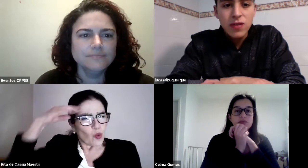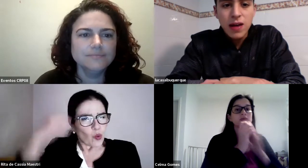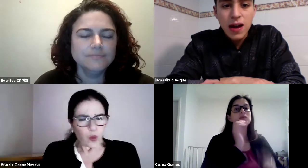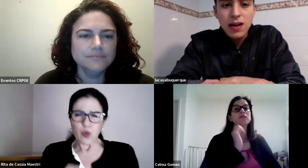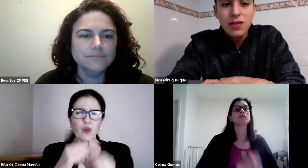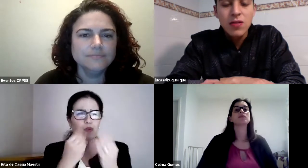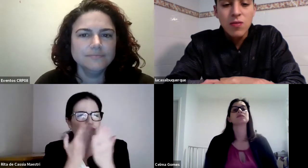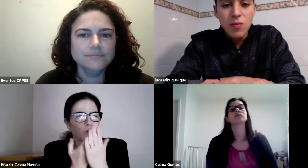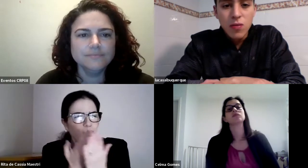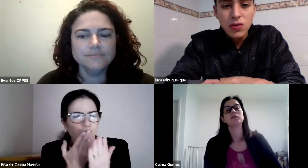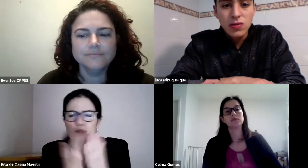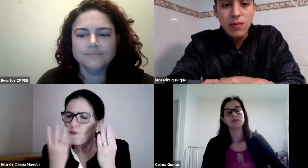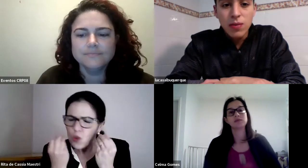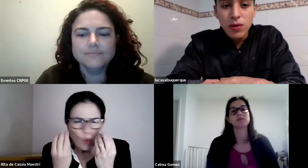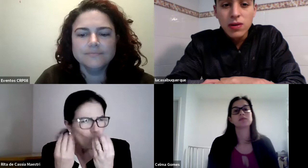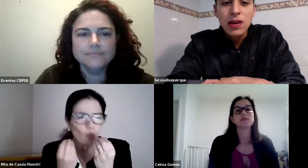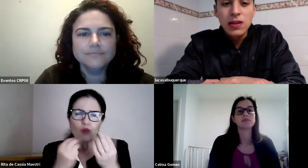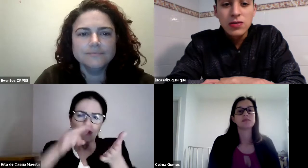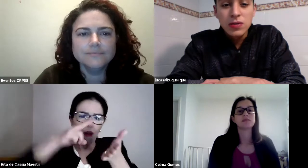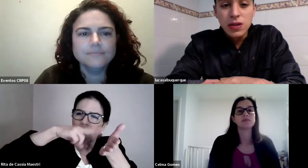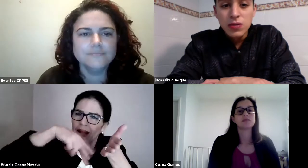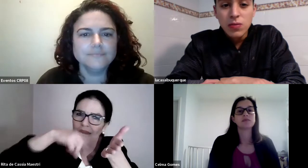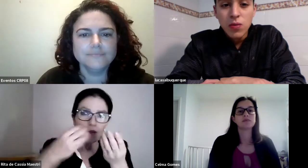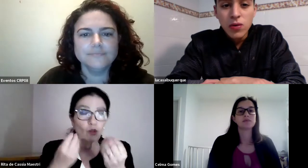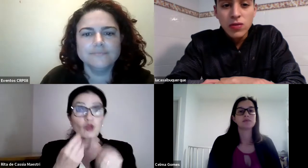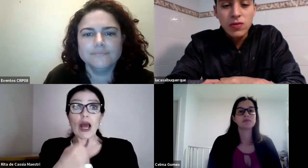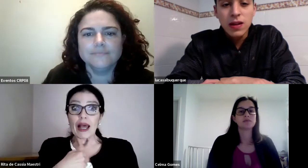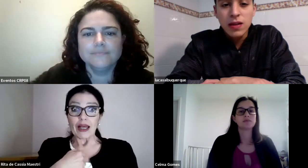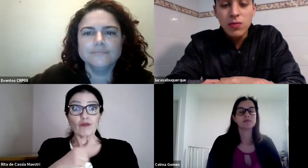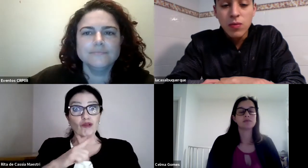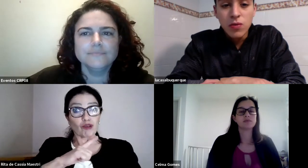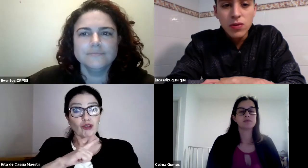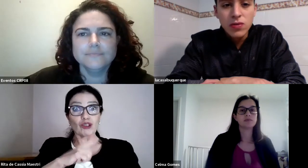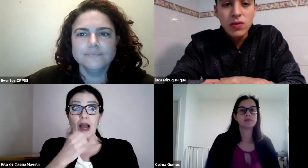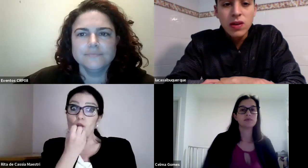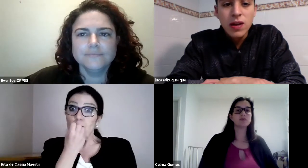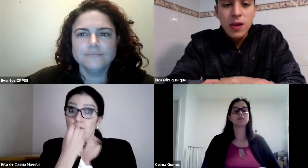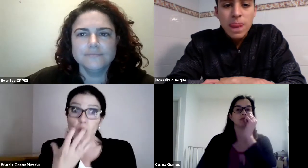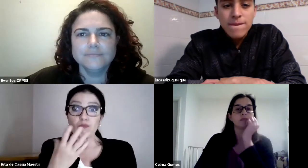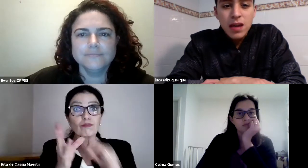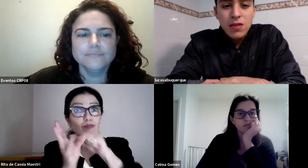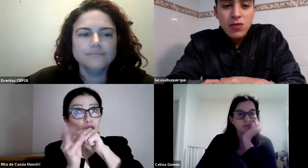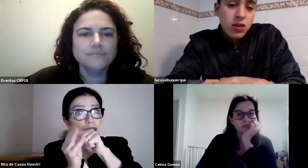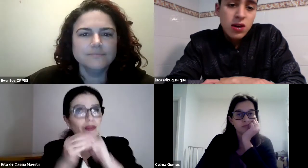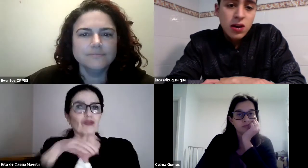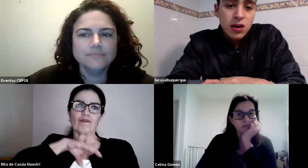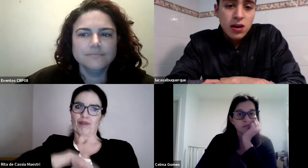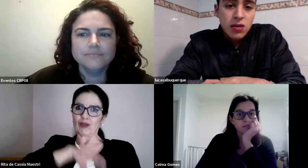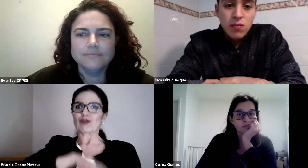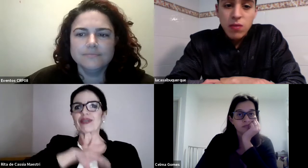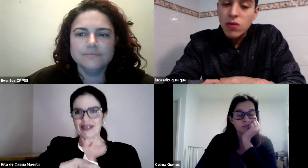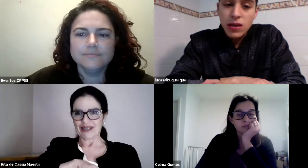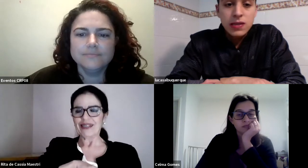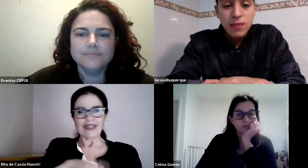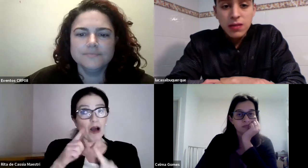me formar com muito labor, estudando muito, lendo muito. Eu tinha